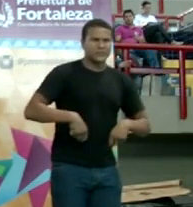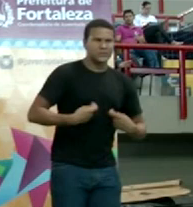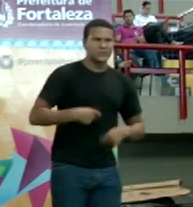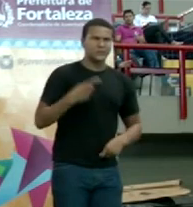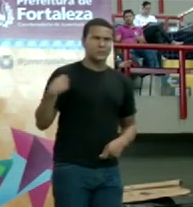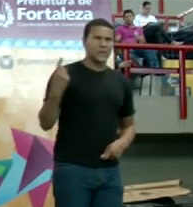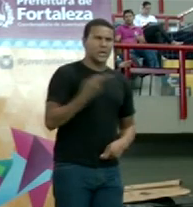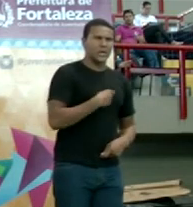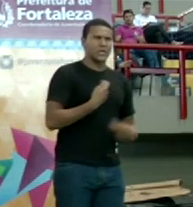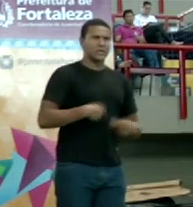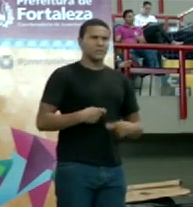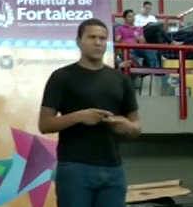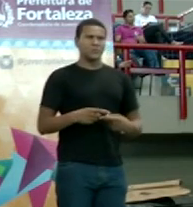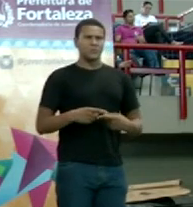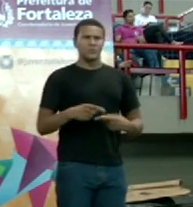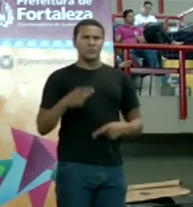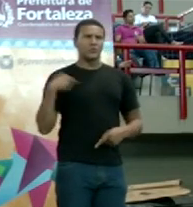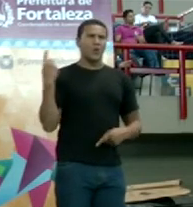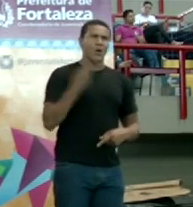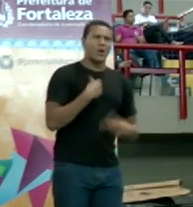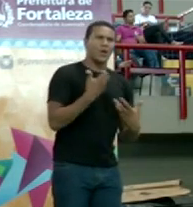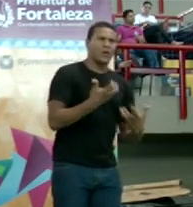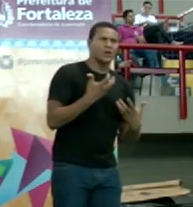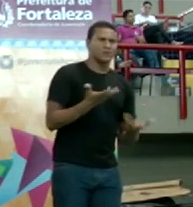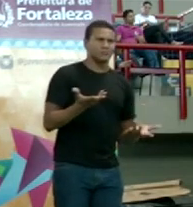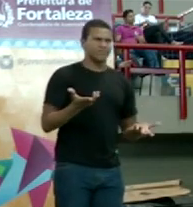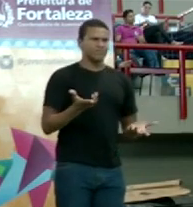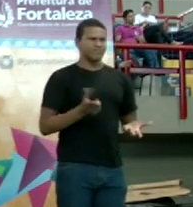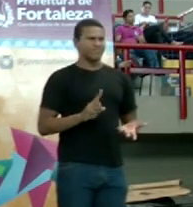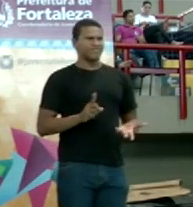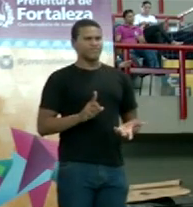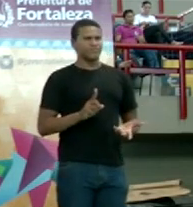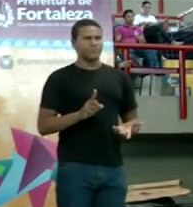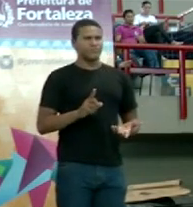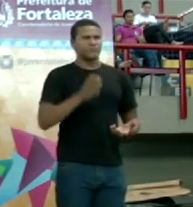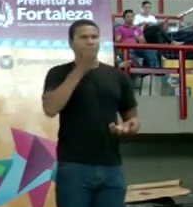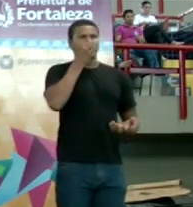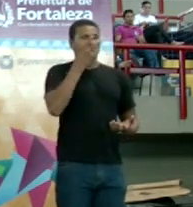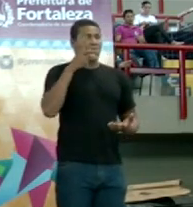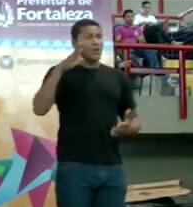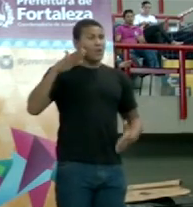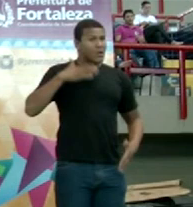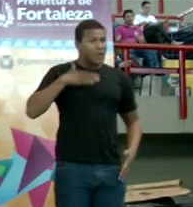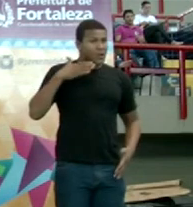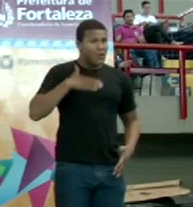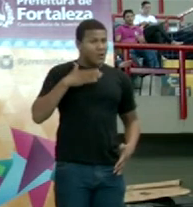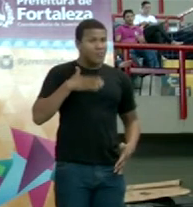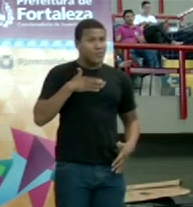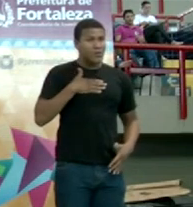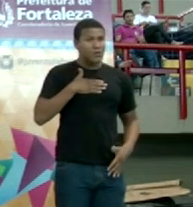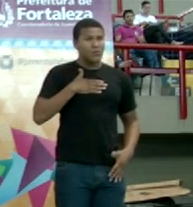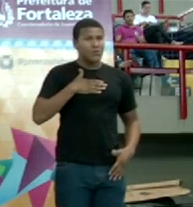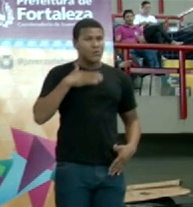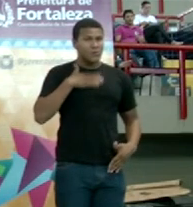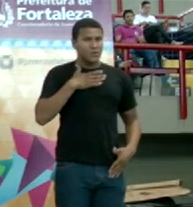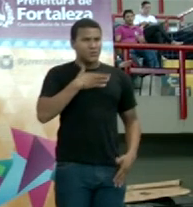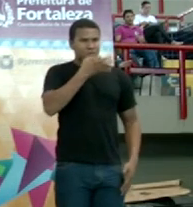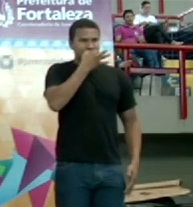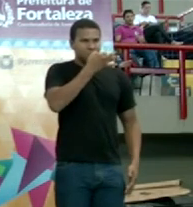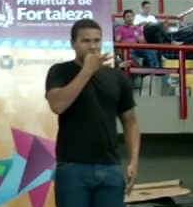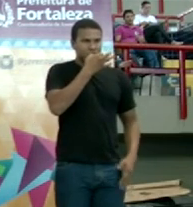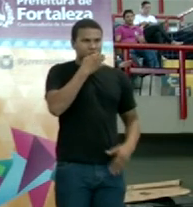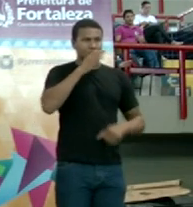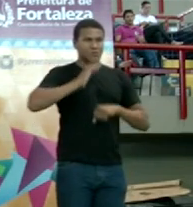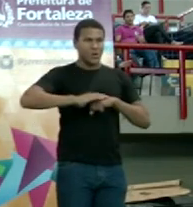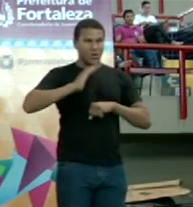Não entre no texto. Tudo que você escreveu, o leitor sabe que são ideias suas. E como, por exemplo, quando